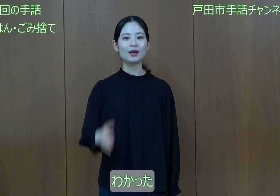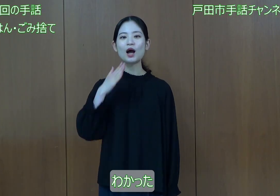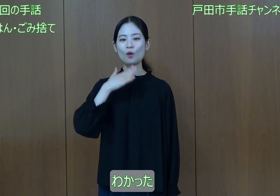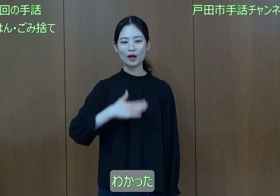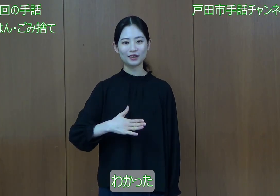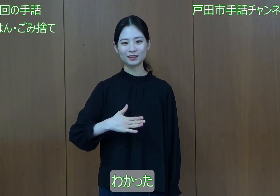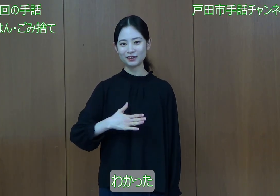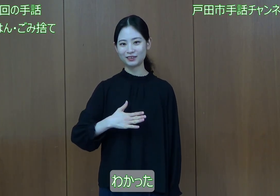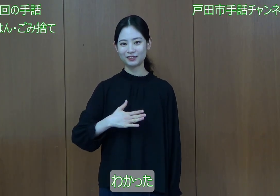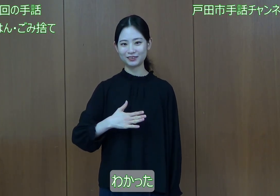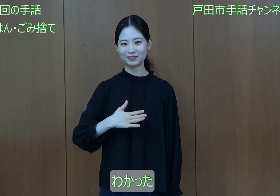わかった。